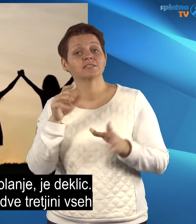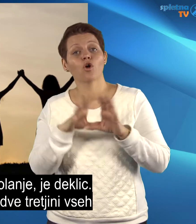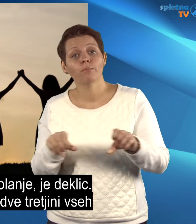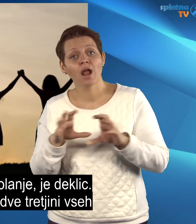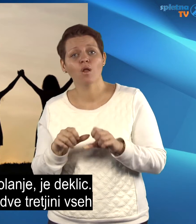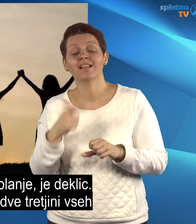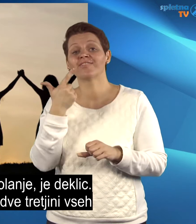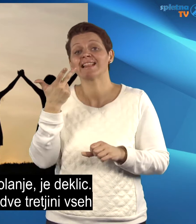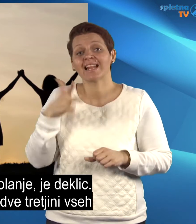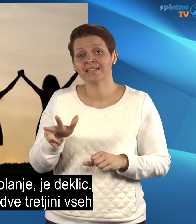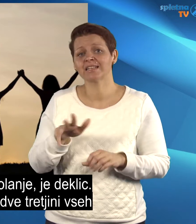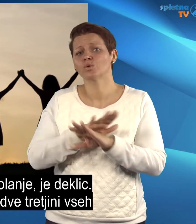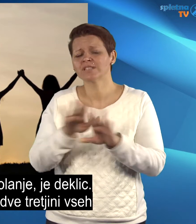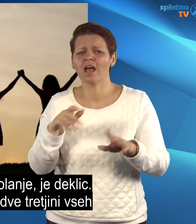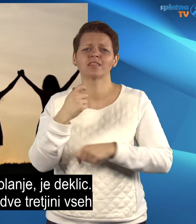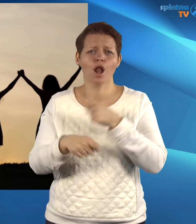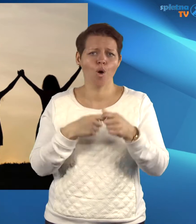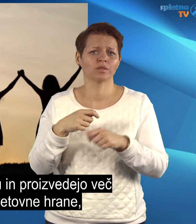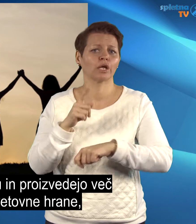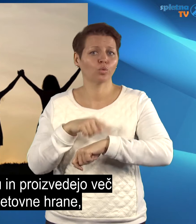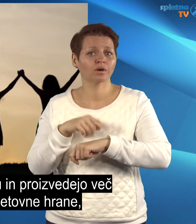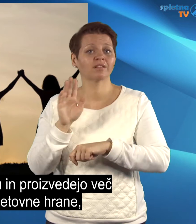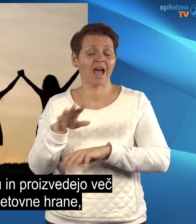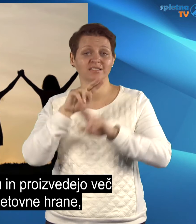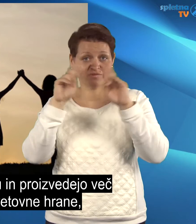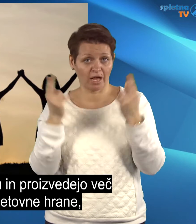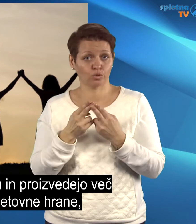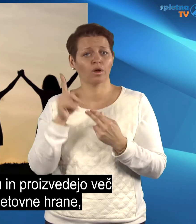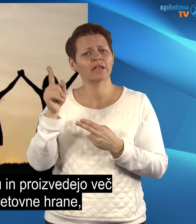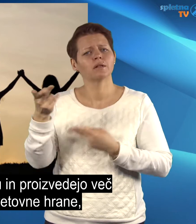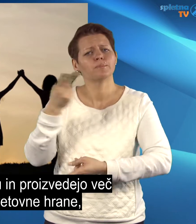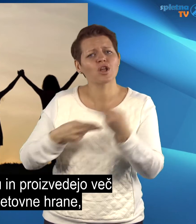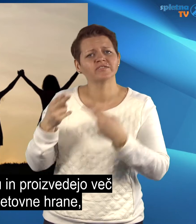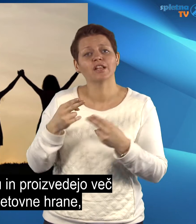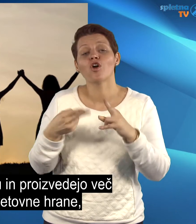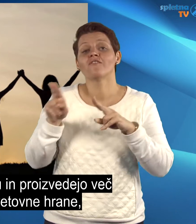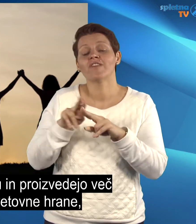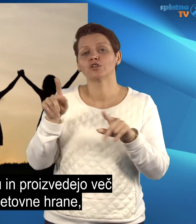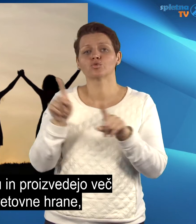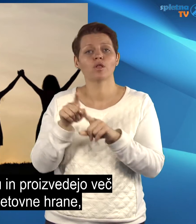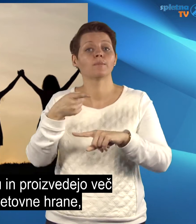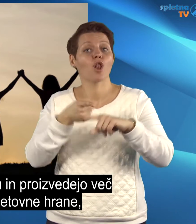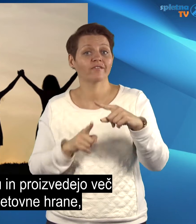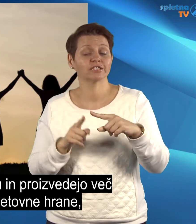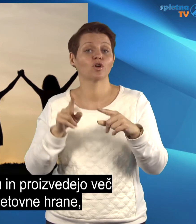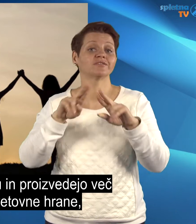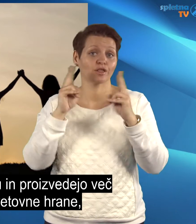Ženske opravijo 2/3 vseh delovnih ur na svetu in proizvedejo več kot polovico svetovne hrane, a kljub